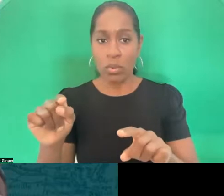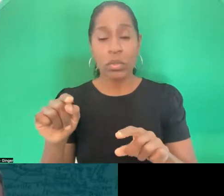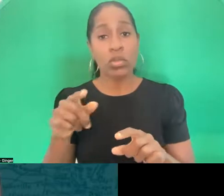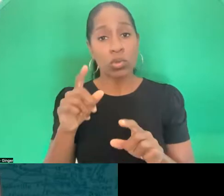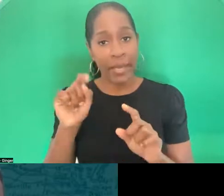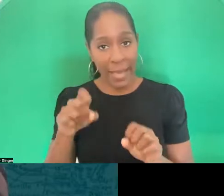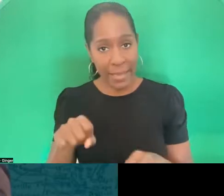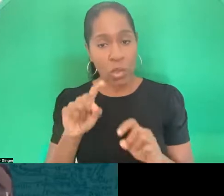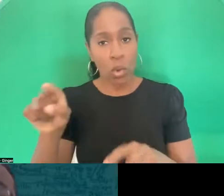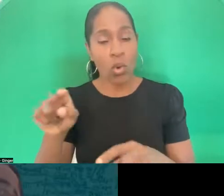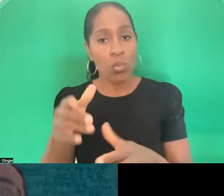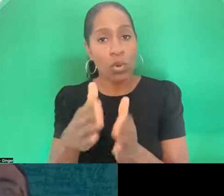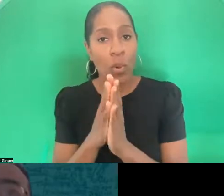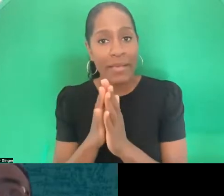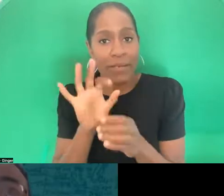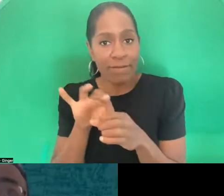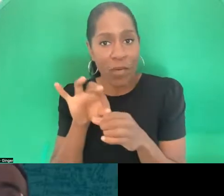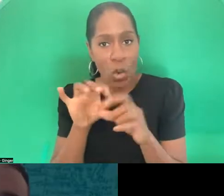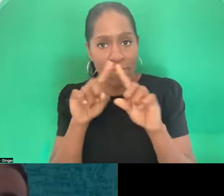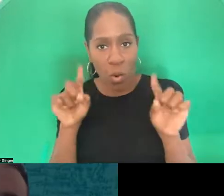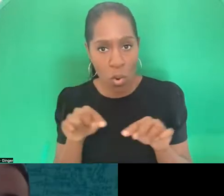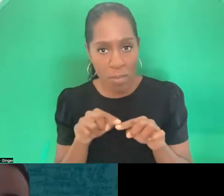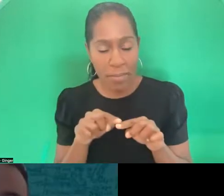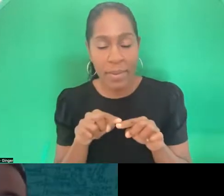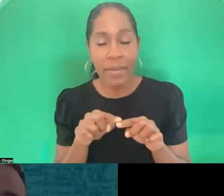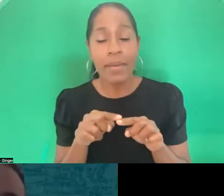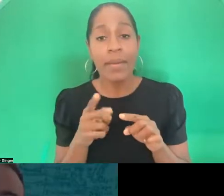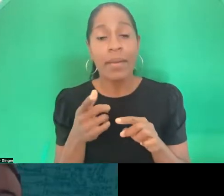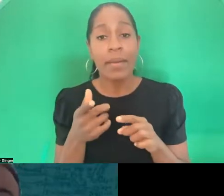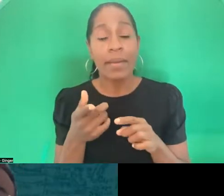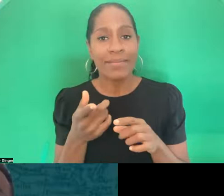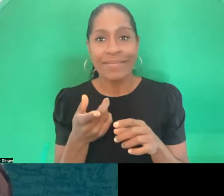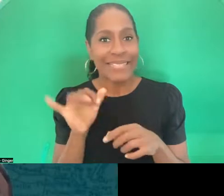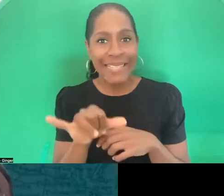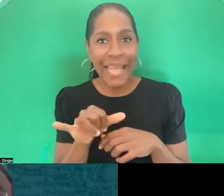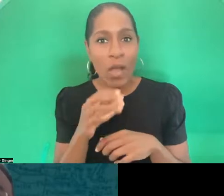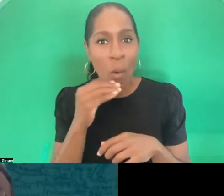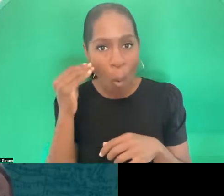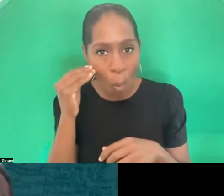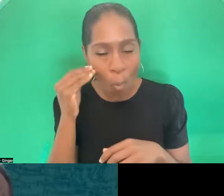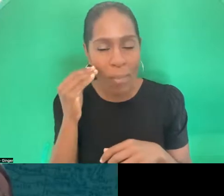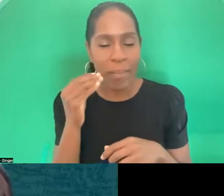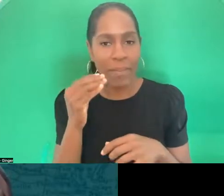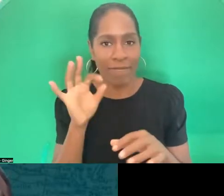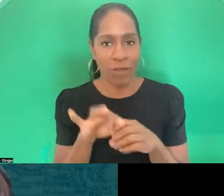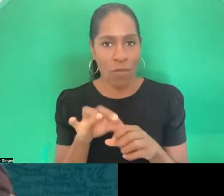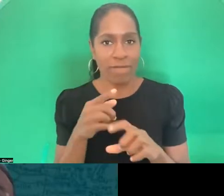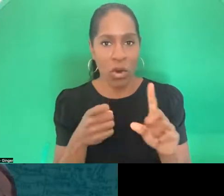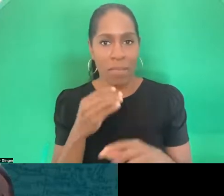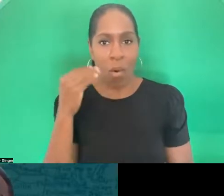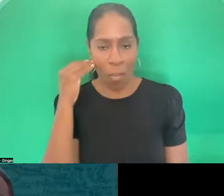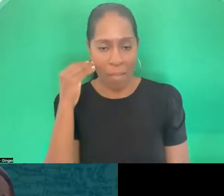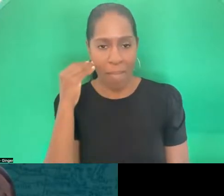ir a pedir un formulario de votación en innocencia enviarlo a mi casa y votar